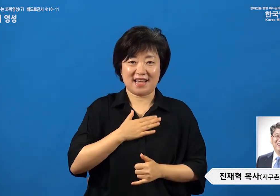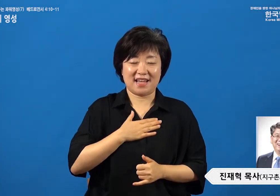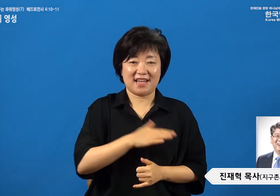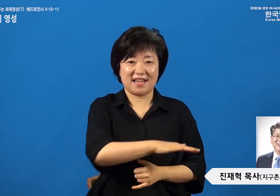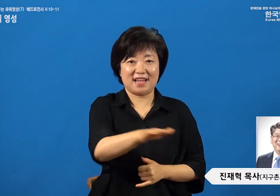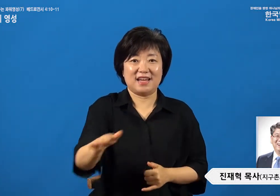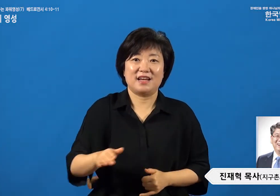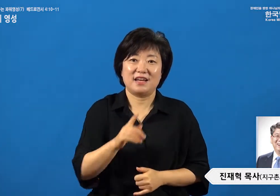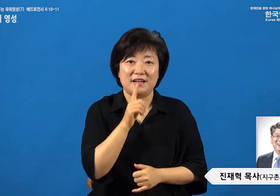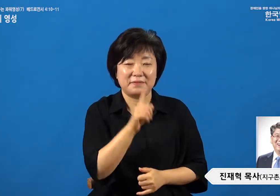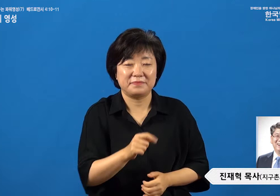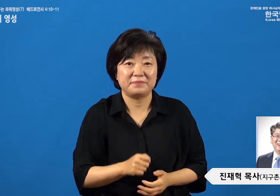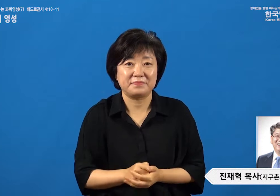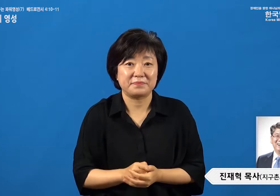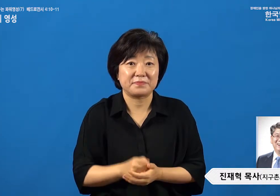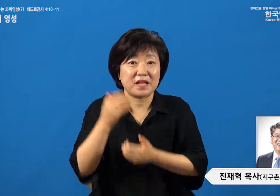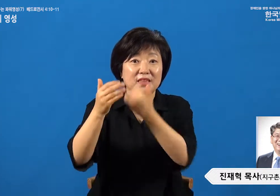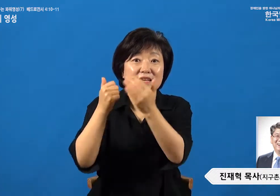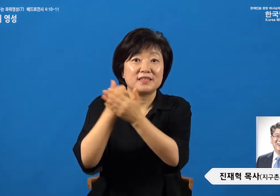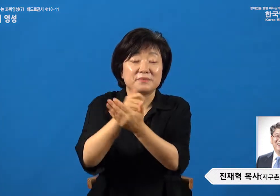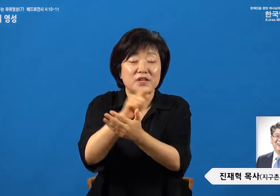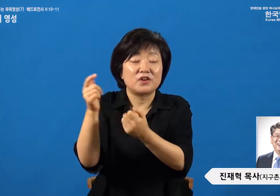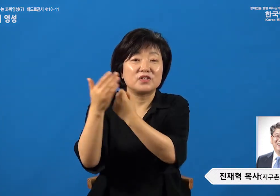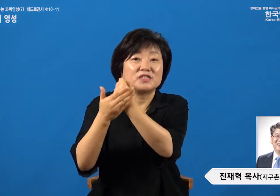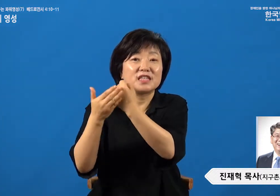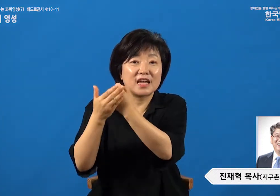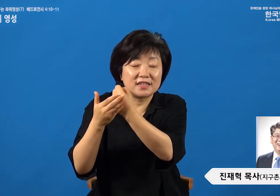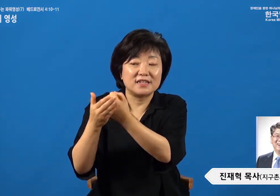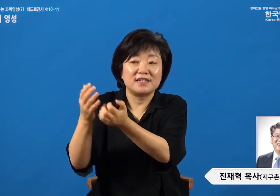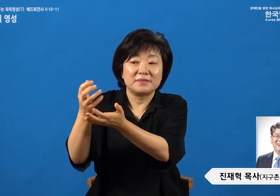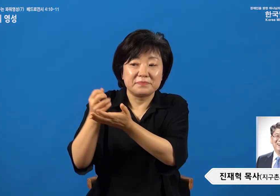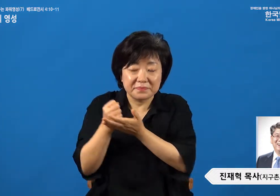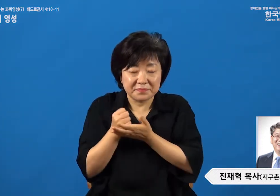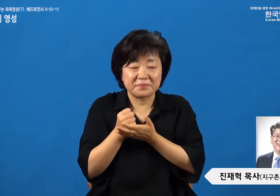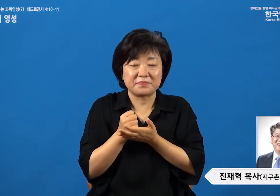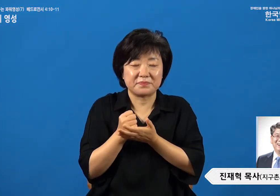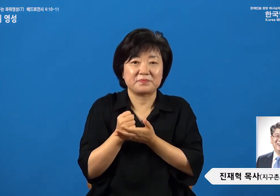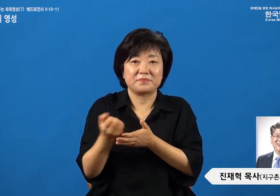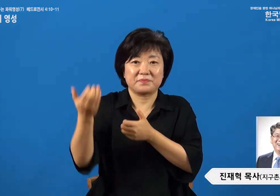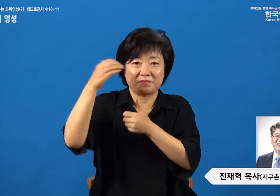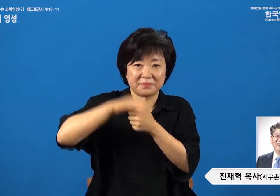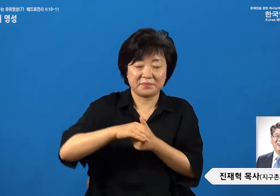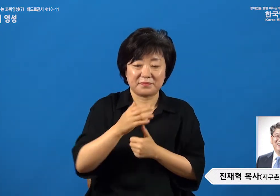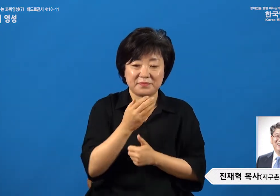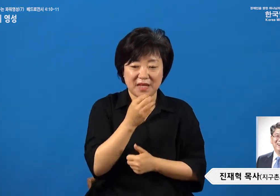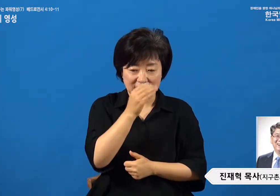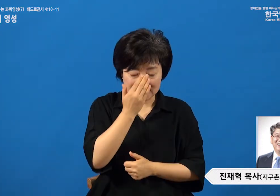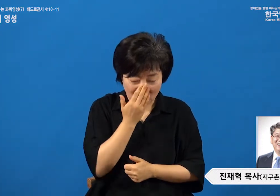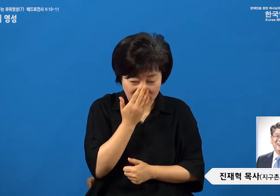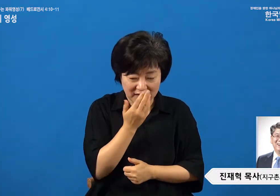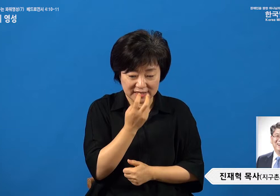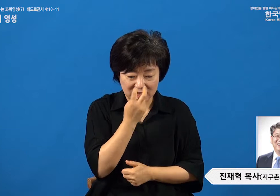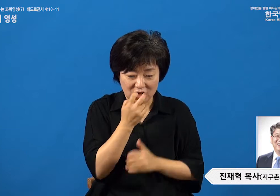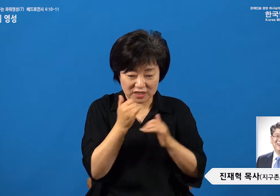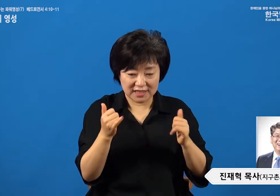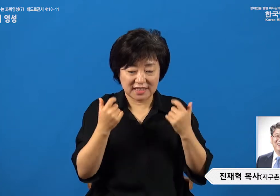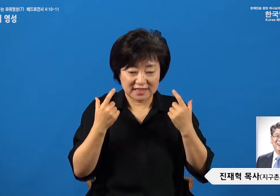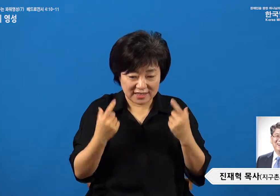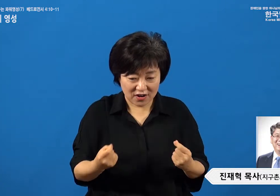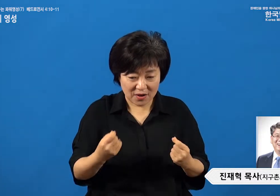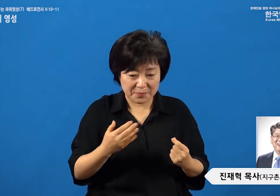우리다라고 말씀하시며, 하나님의 여러 은혜를 맡은 선한 청지기처럼 우리의 삶